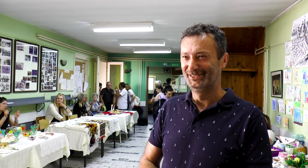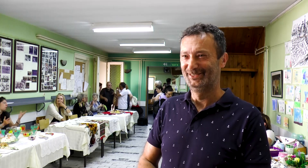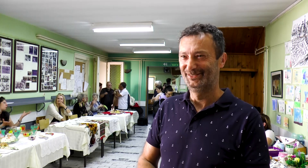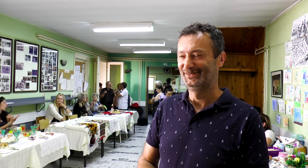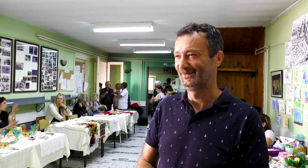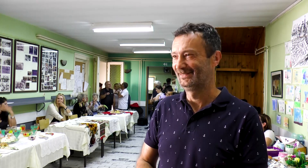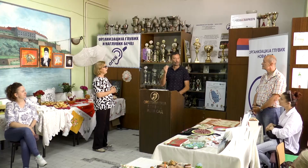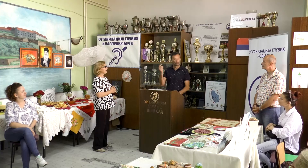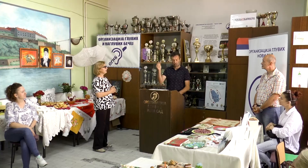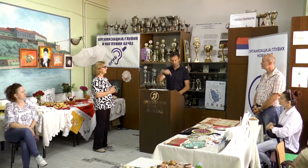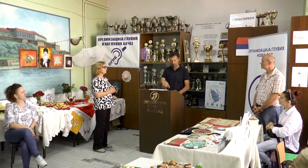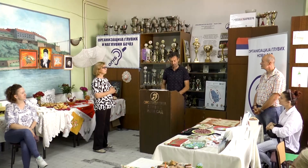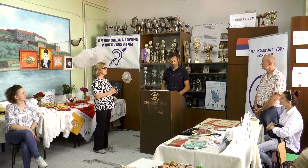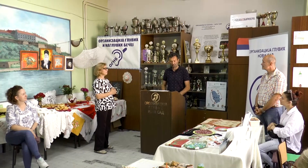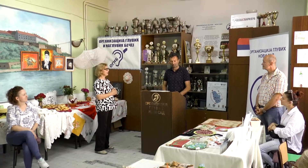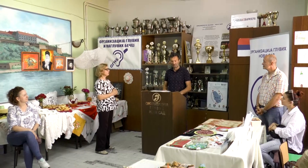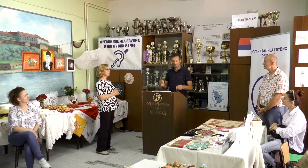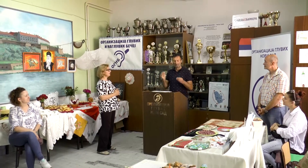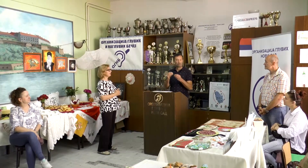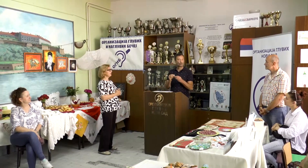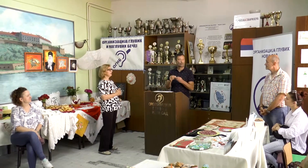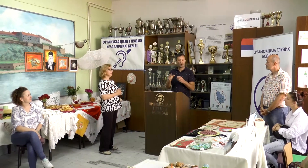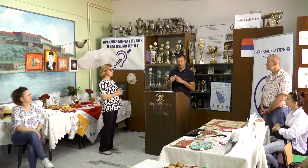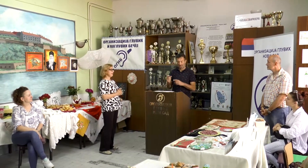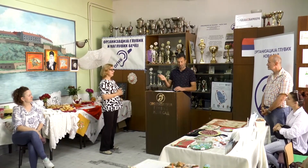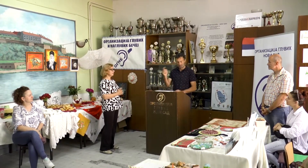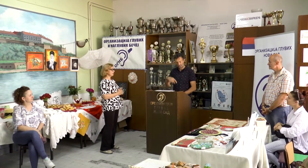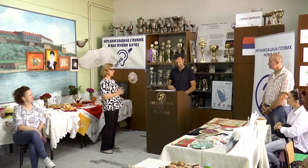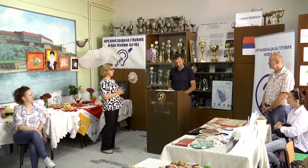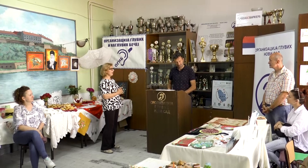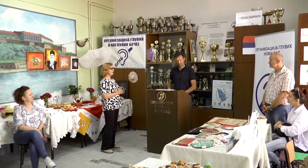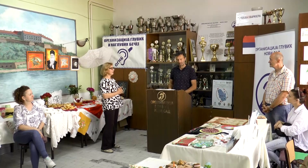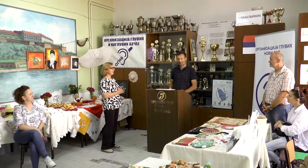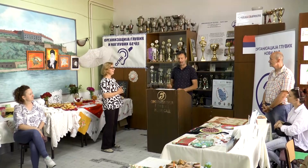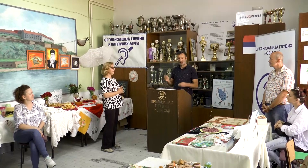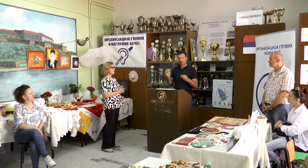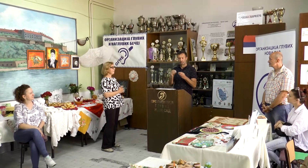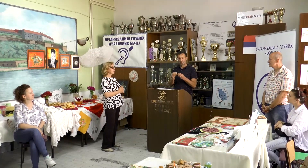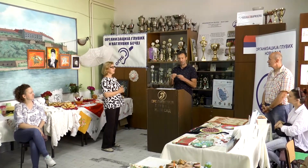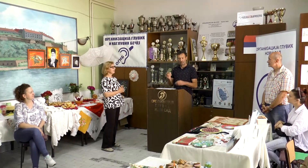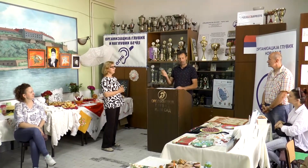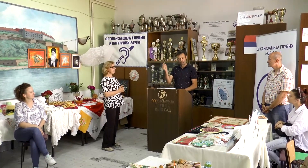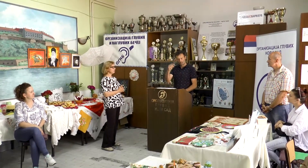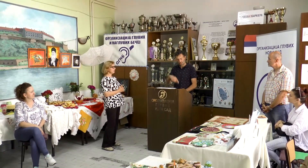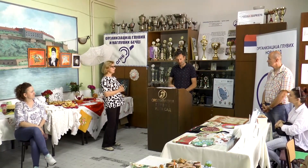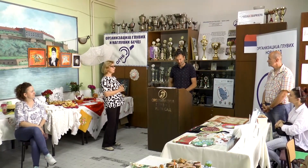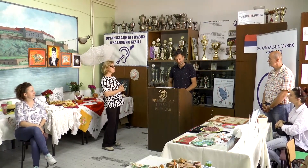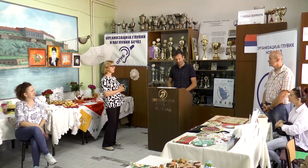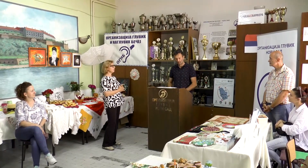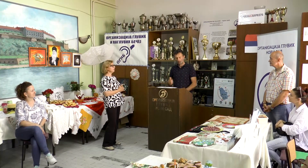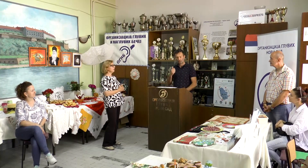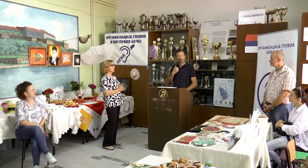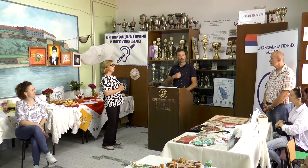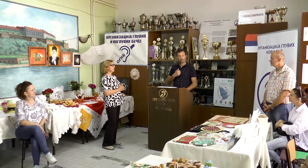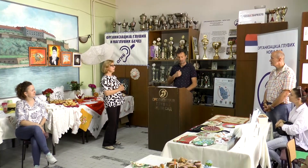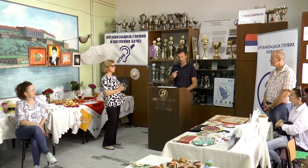aktivnosti. Kada je reč o tome koliko su gluve i nagluve osobe zapravo